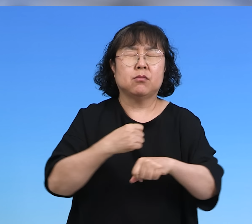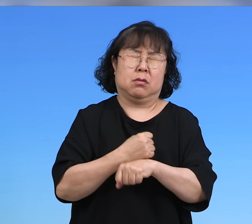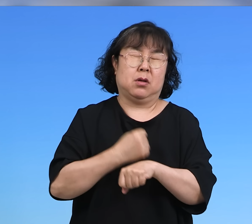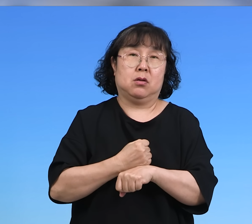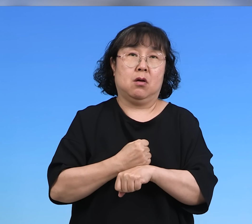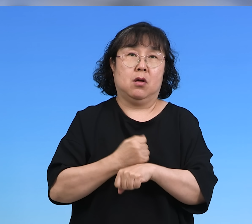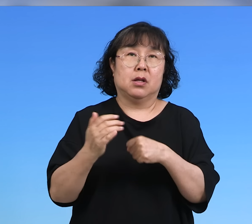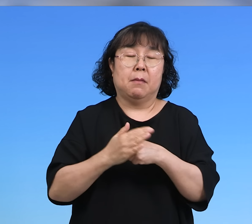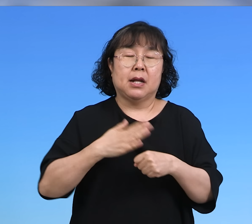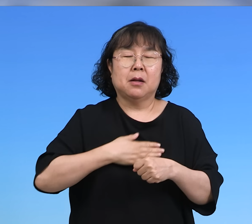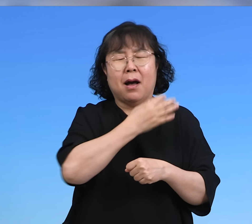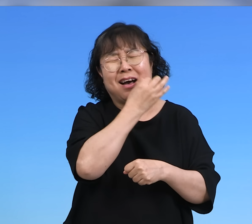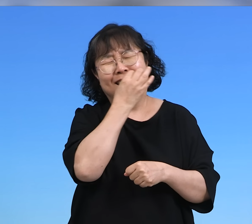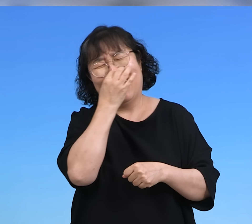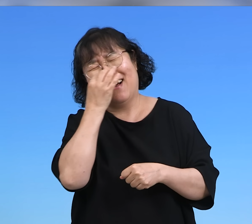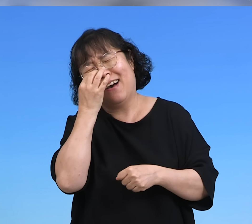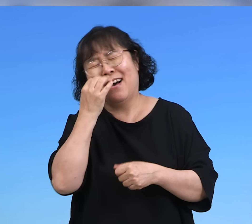내내 마음이